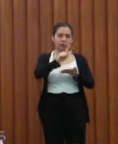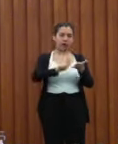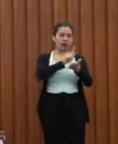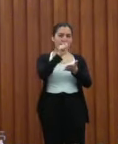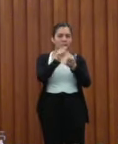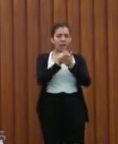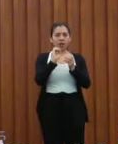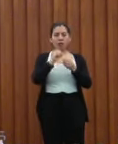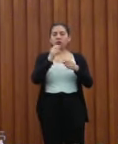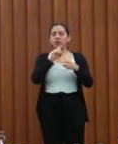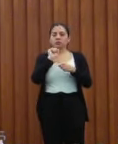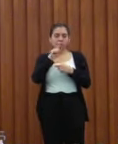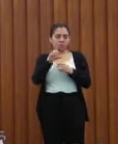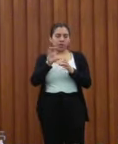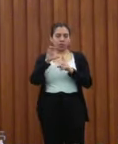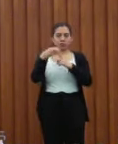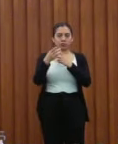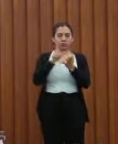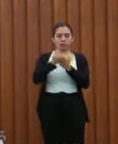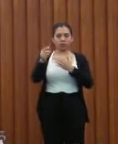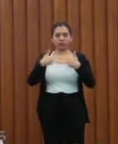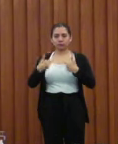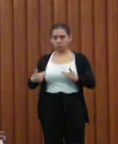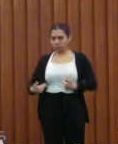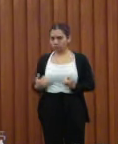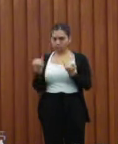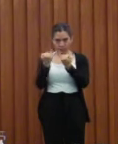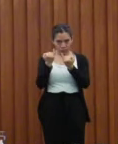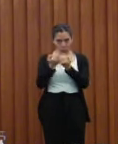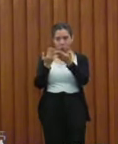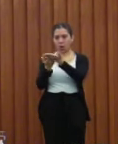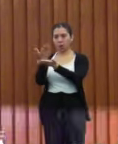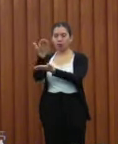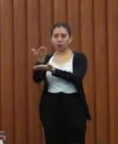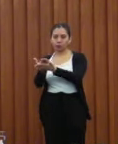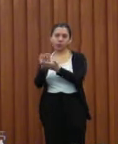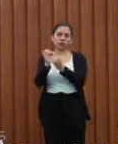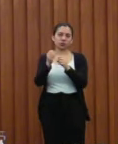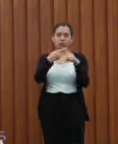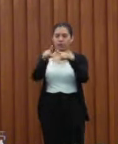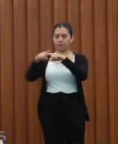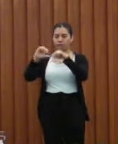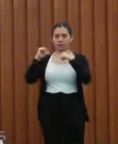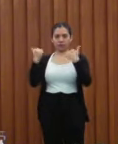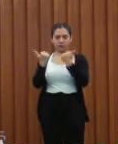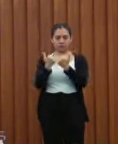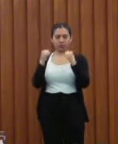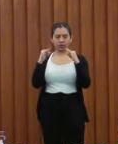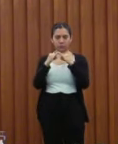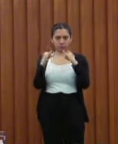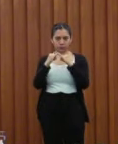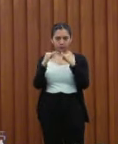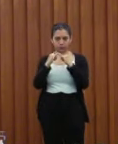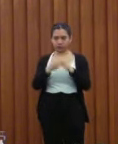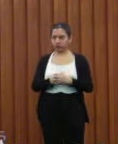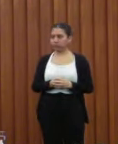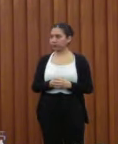mismas comisiones de derechos humanos y de otros organismos, ¿no? Y bueno, mientras el Estado no